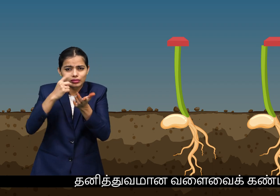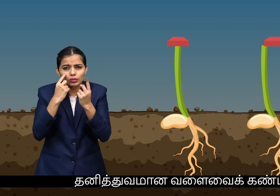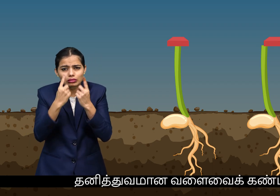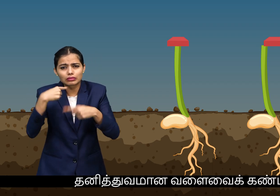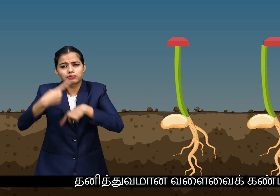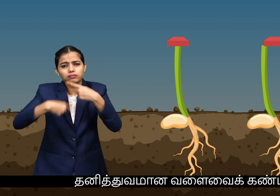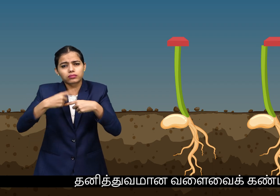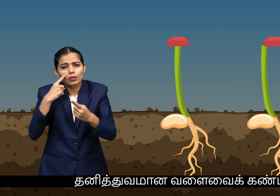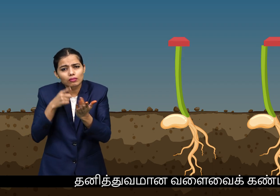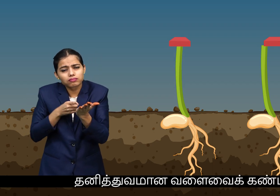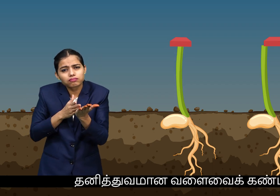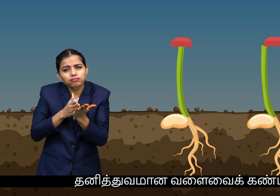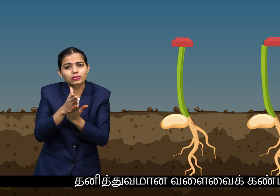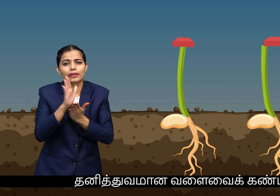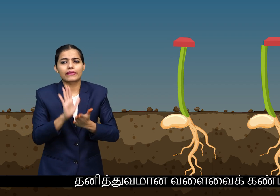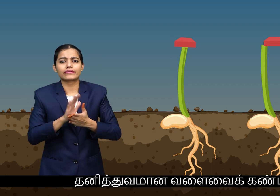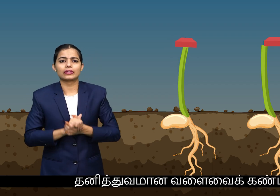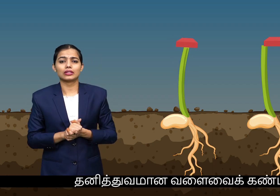தனித்துவமான வளைவை கண்டார்.